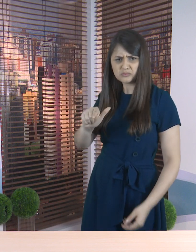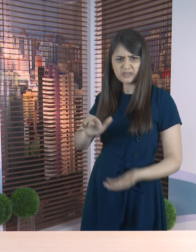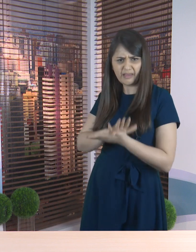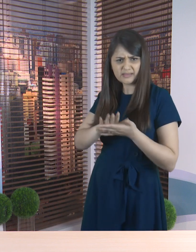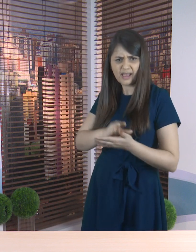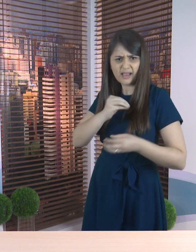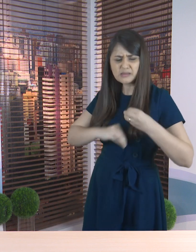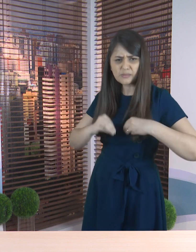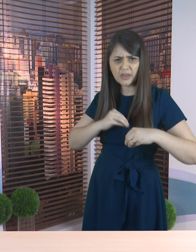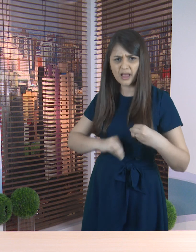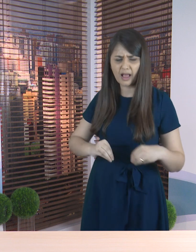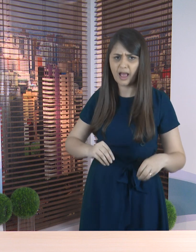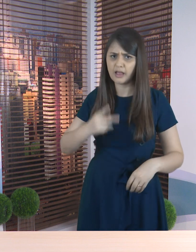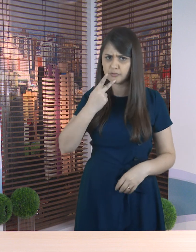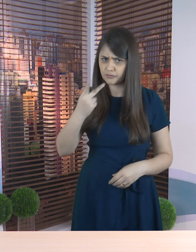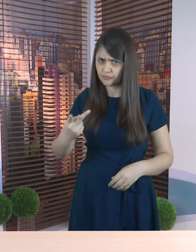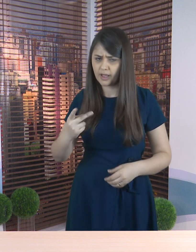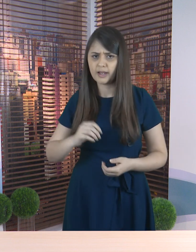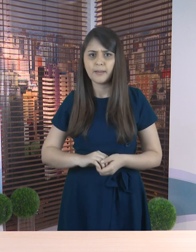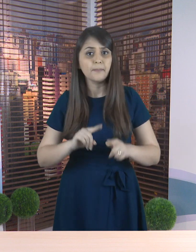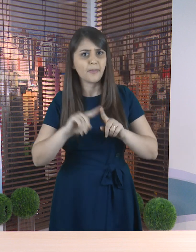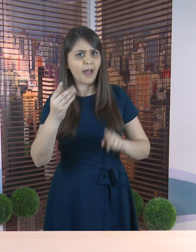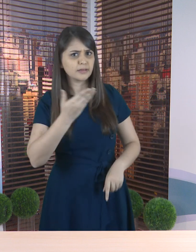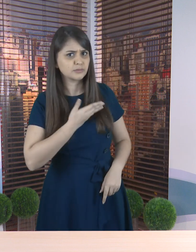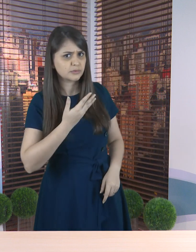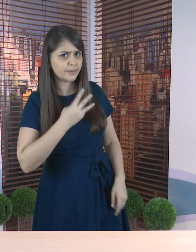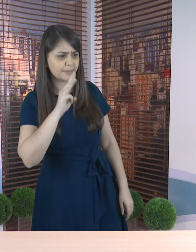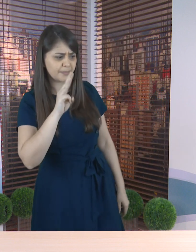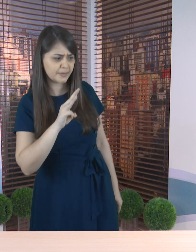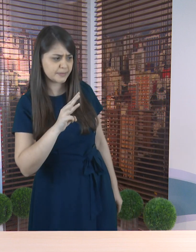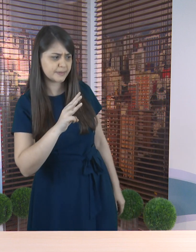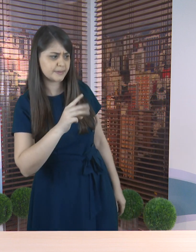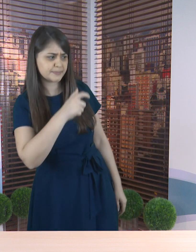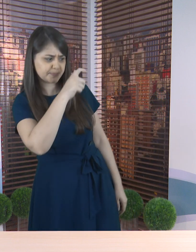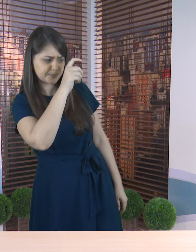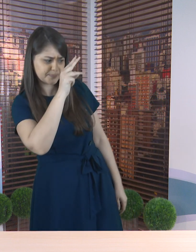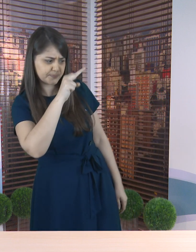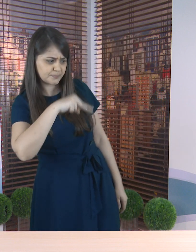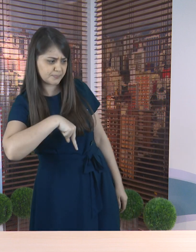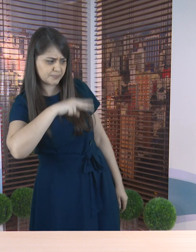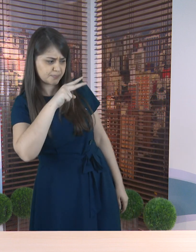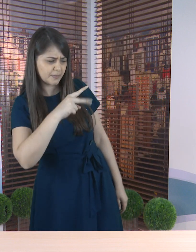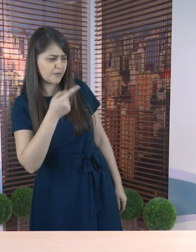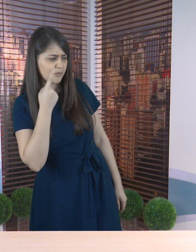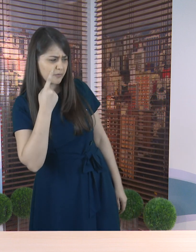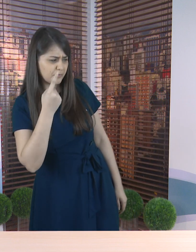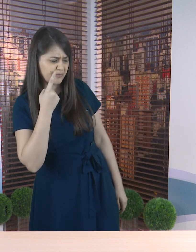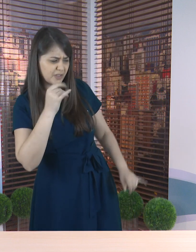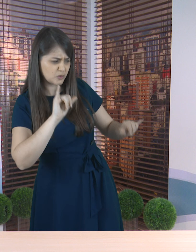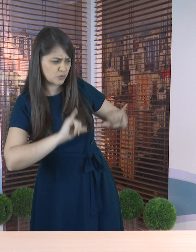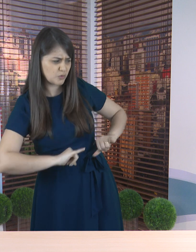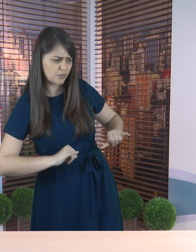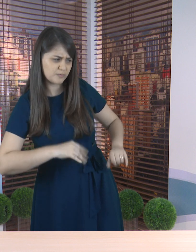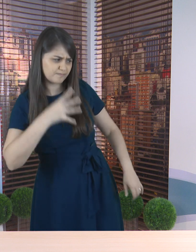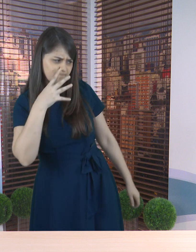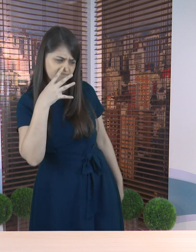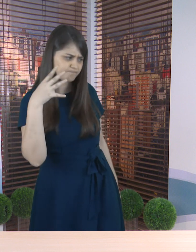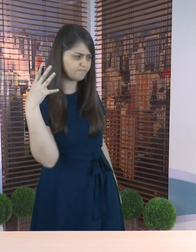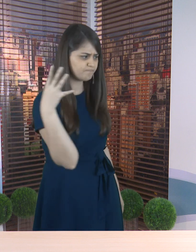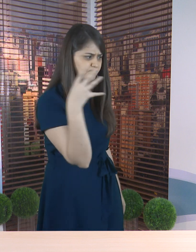por desconhecerem as razões de seu sofrimento, acusam o patriarca de forma impiedosa. Por outro